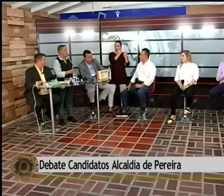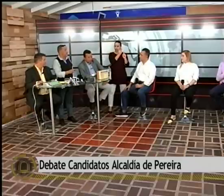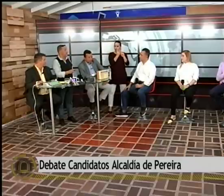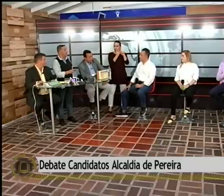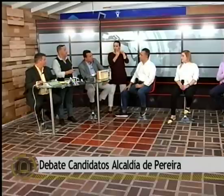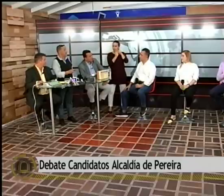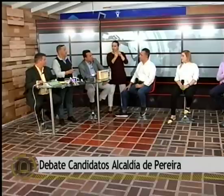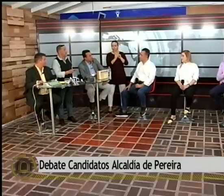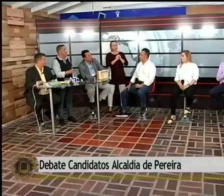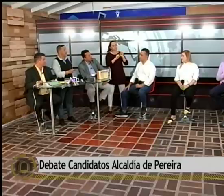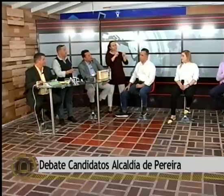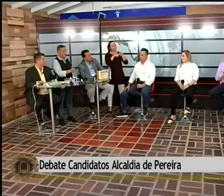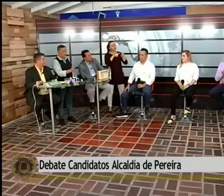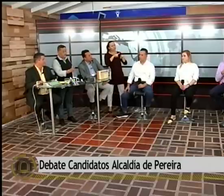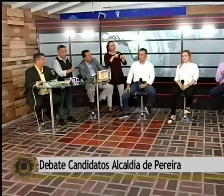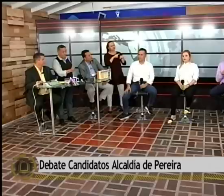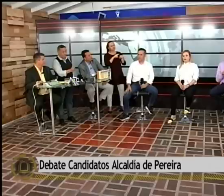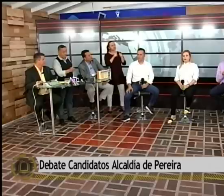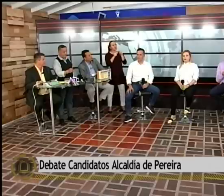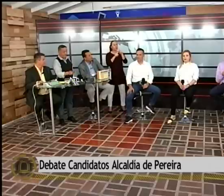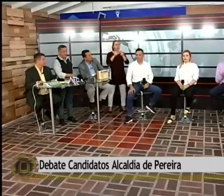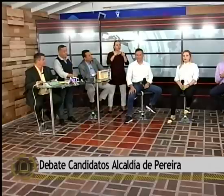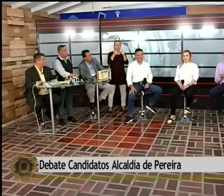y un desacierto de la administración Gallo?